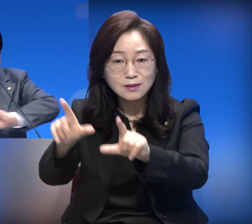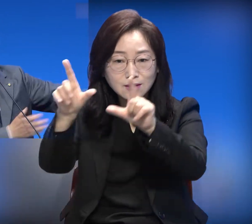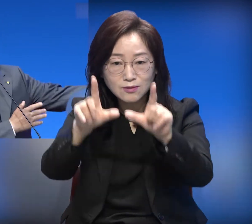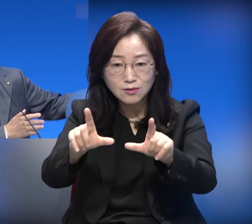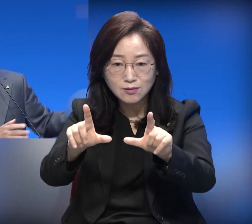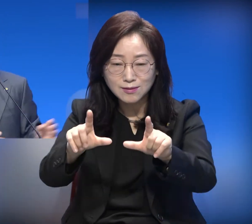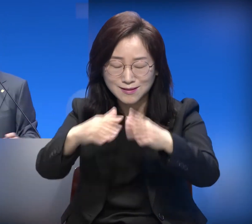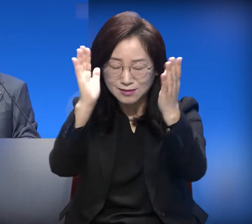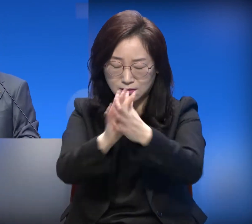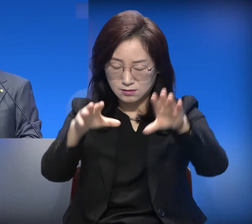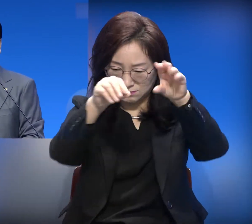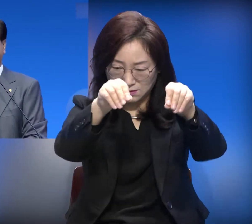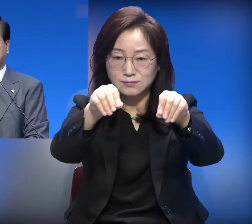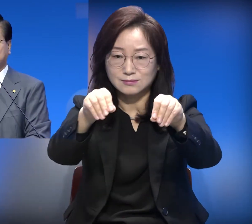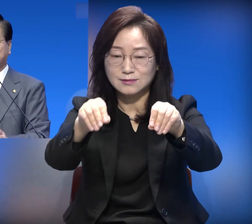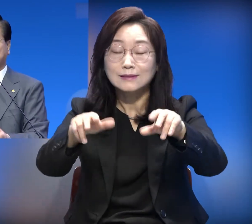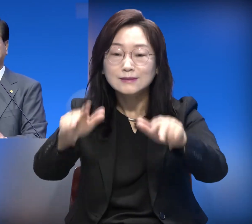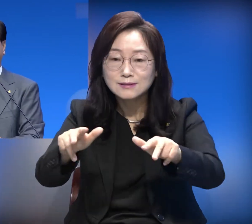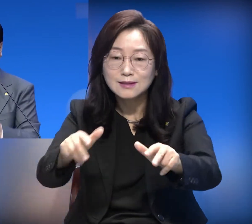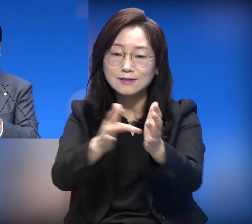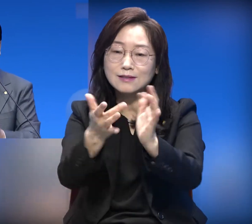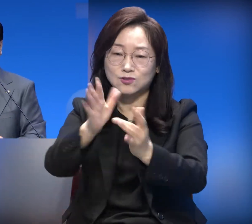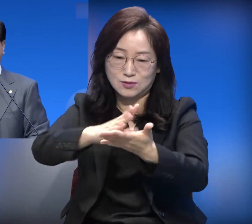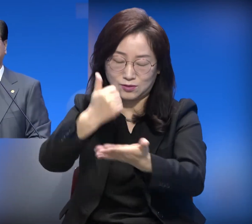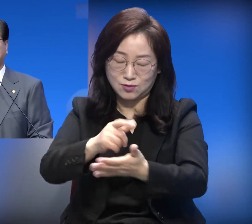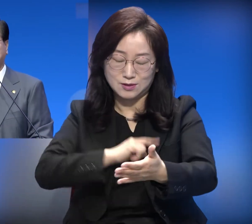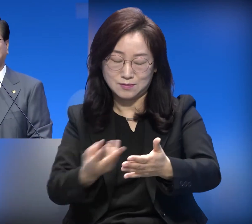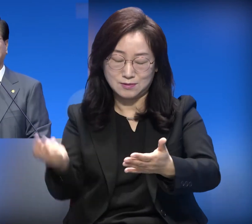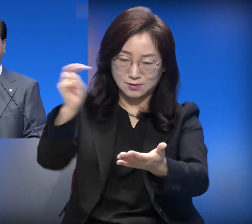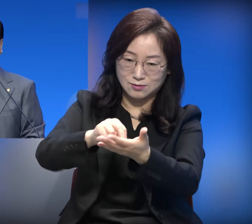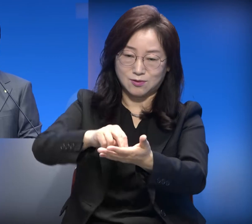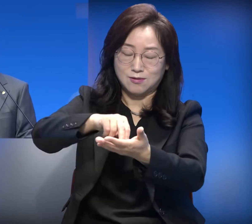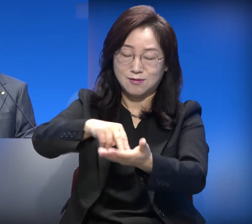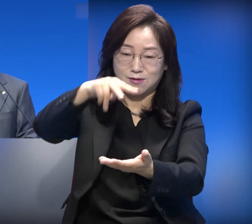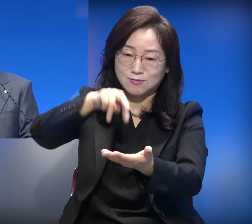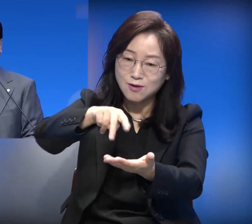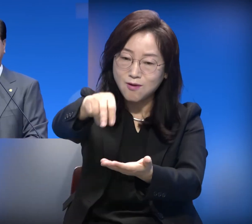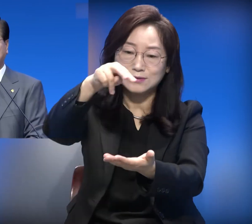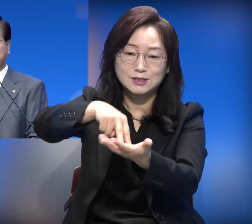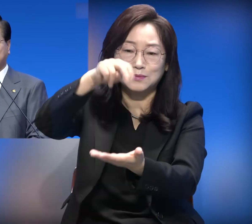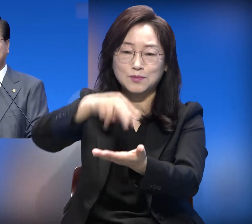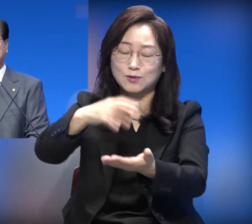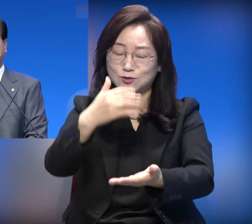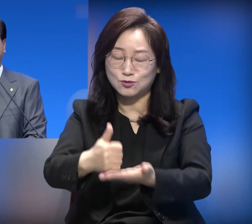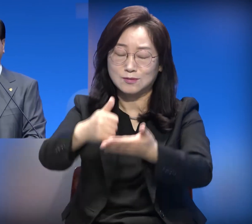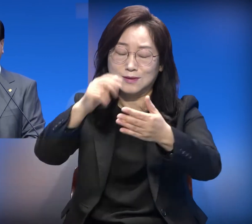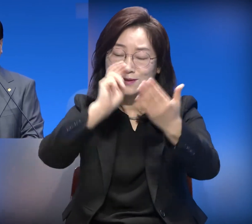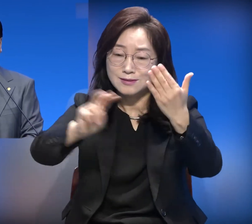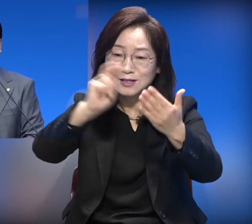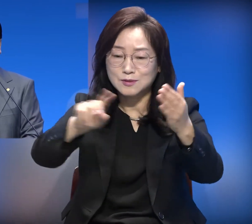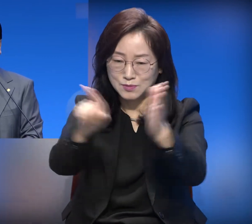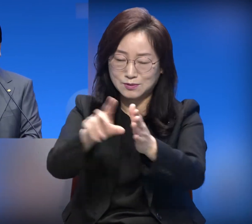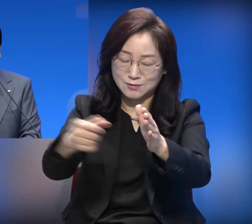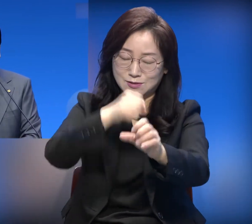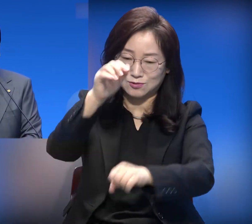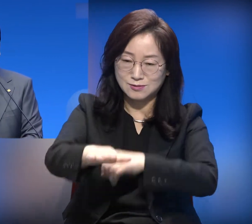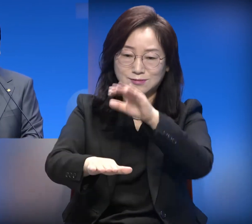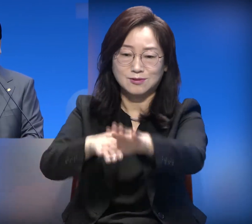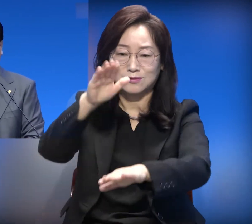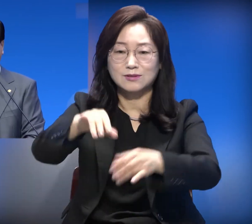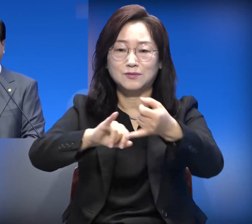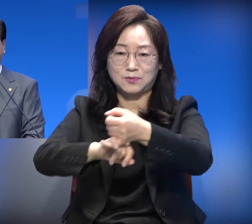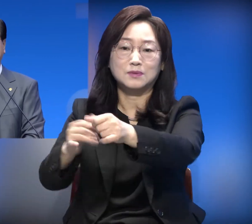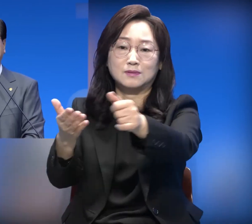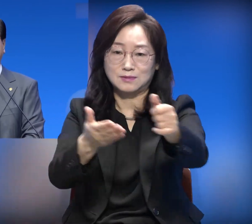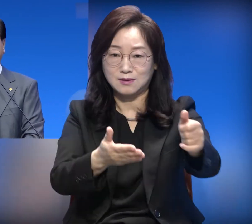과거를 다 내던져 버리고 이제는 예수의 이름으로 일어나 걷고 뛰고 주님을 찬양하며 믿음으로 전진 또 전진 또 전진해 나가시기